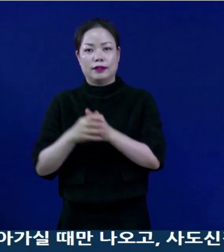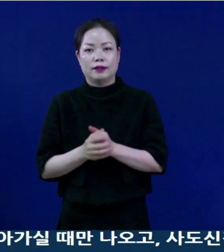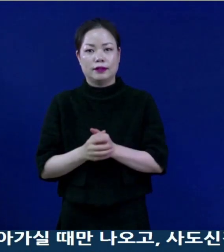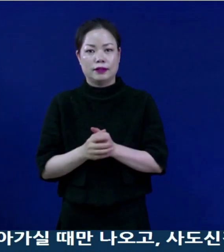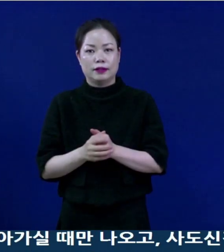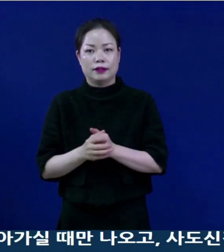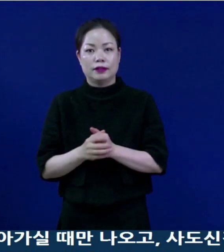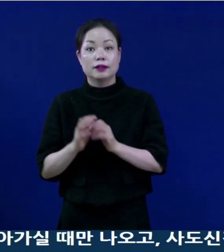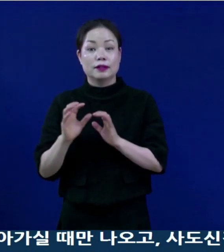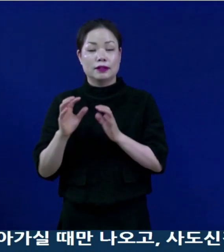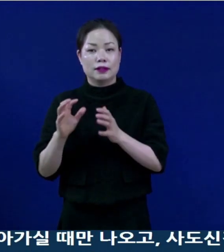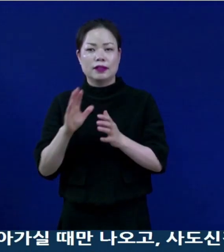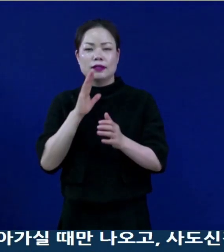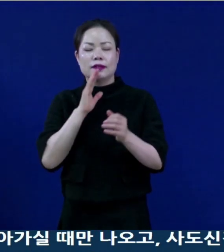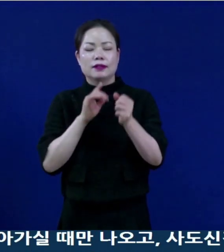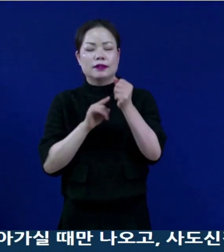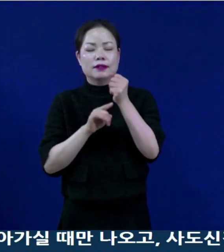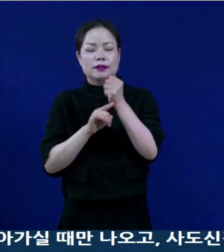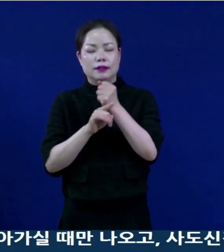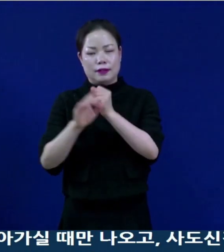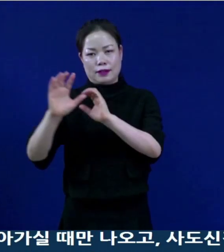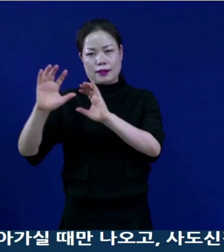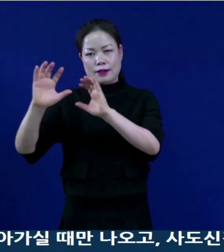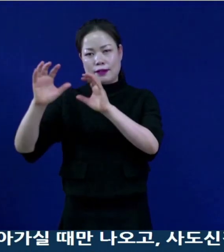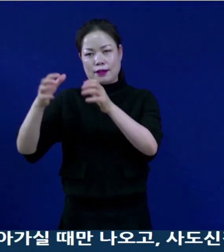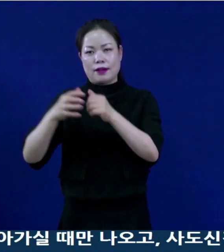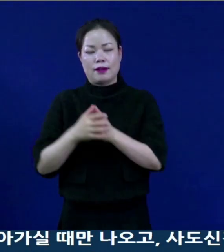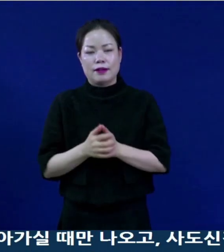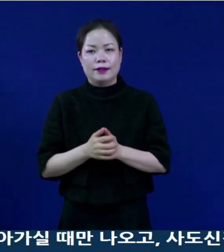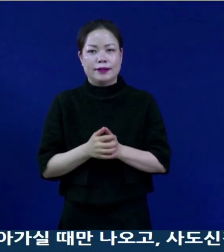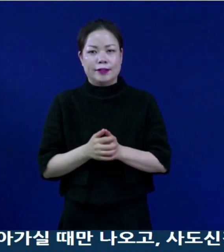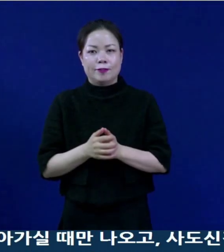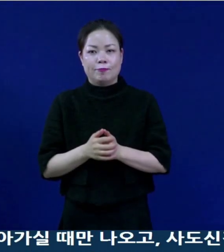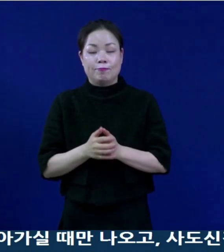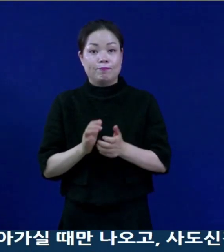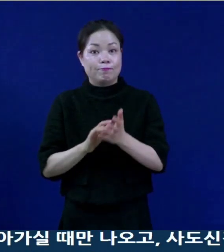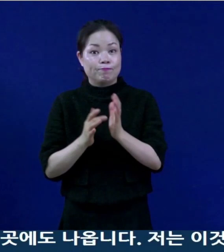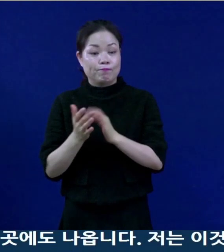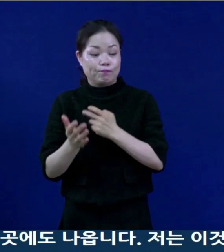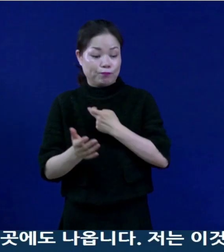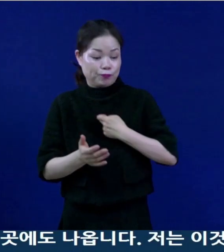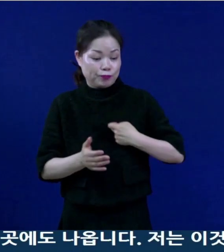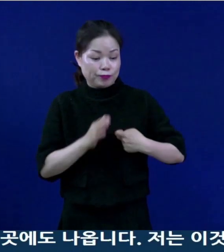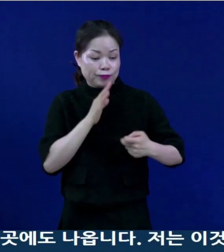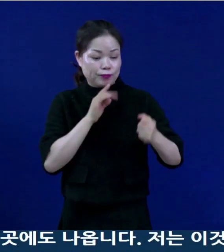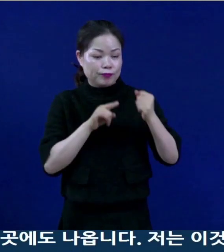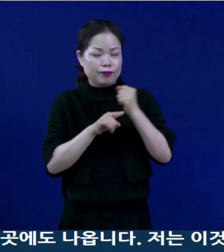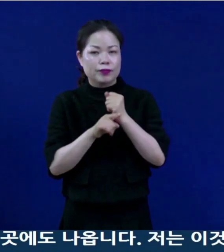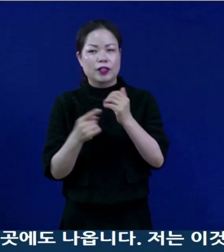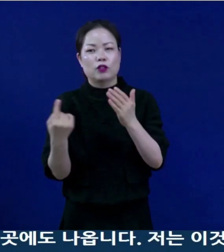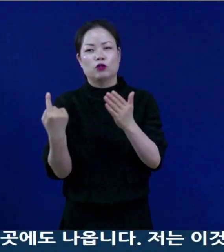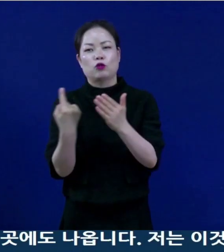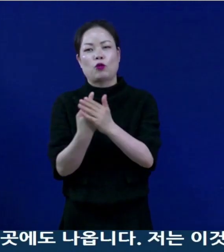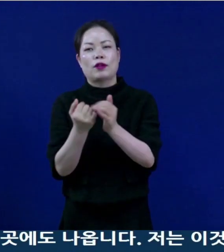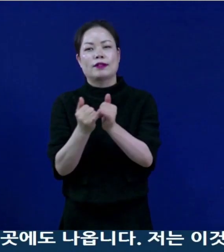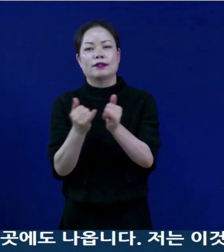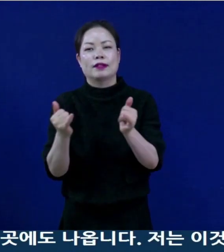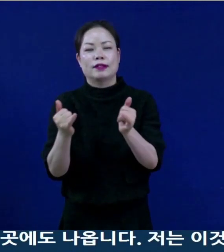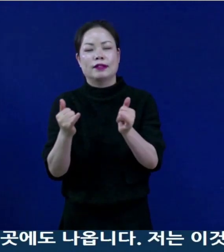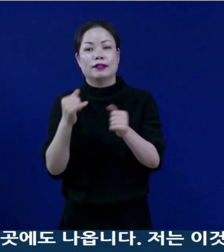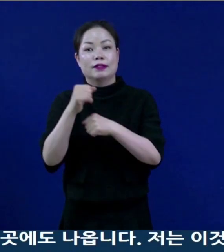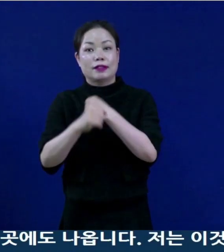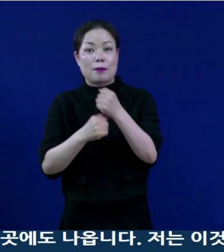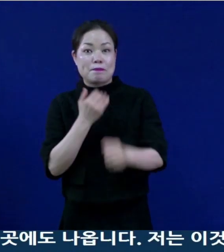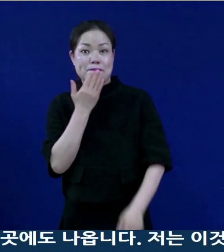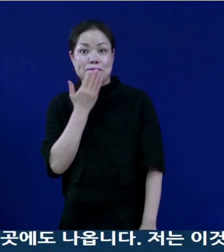그 나라는 진리의 나라. 따라서 예수의 제자들은 진리에 속한 자들, 그들에게